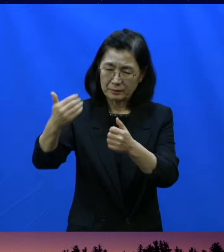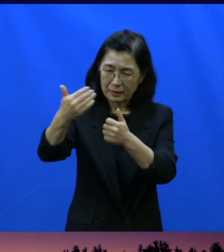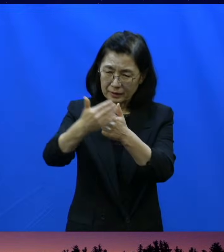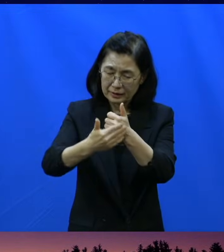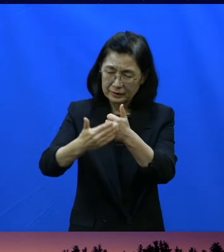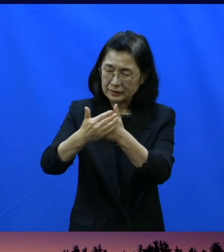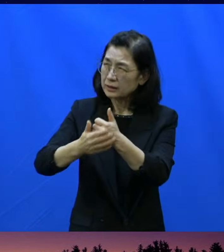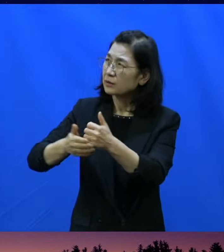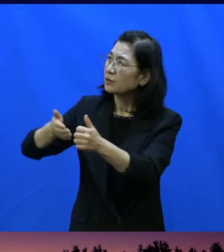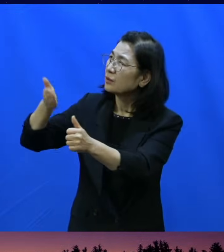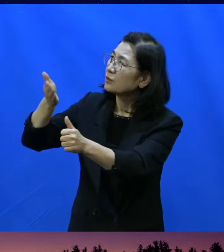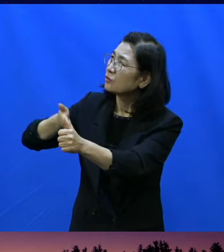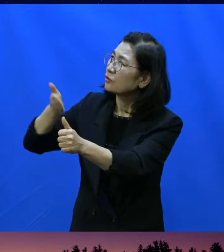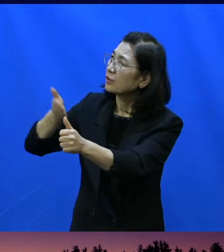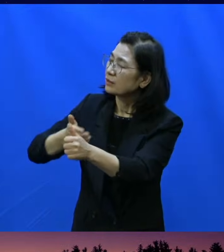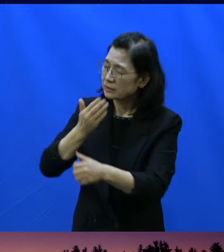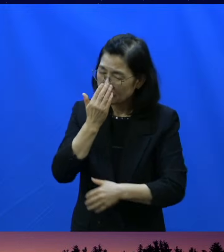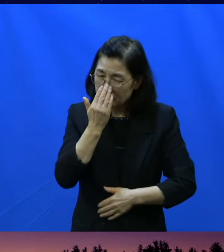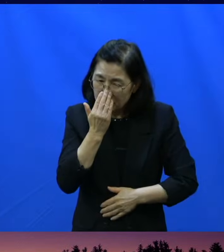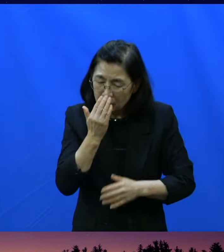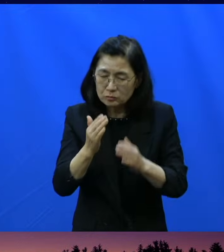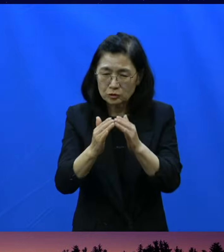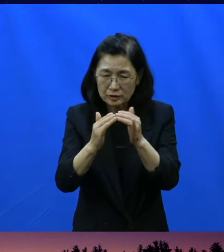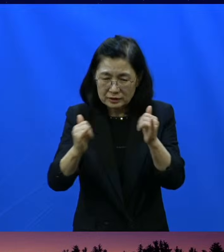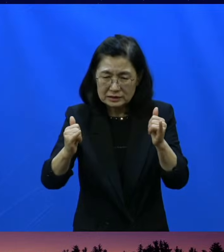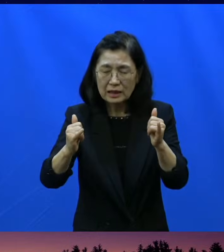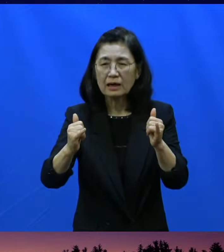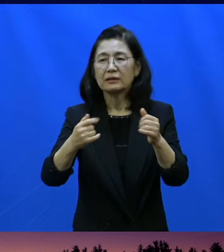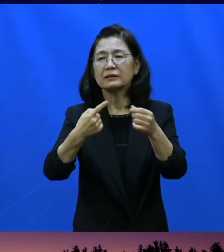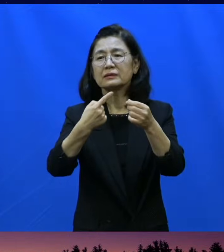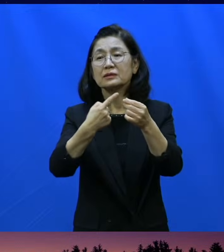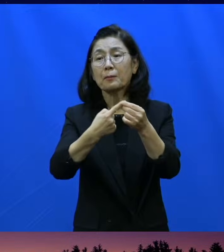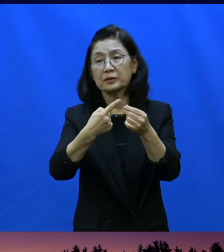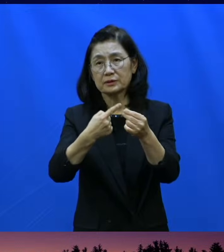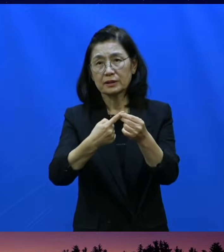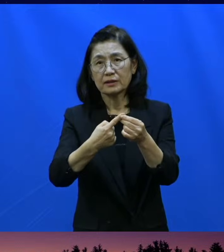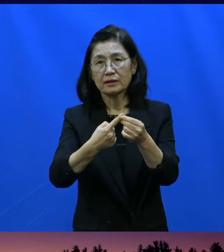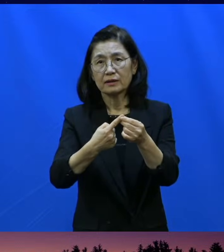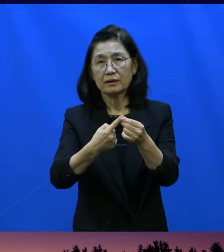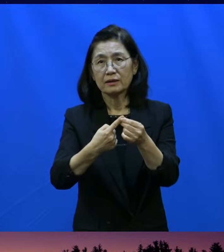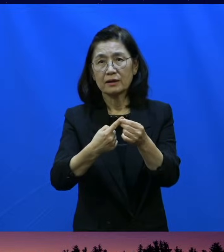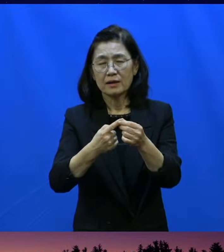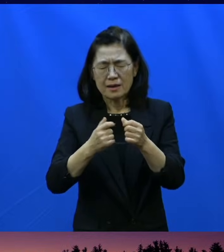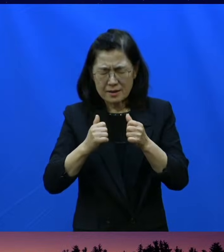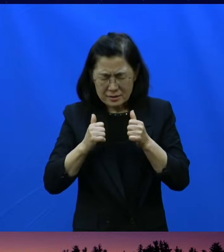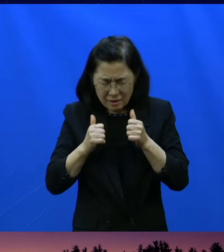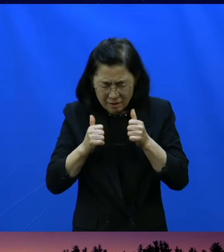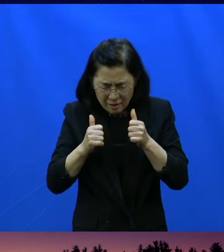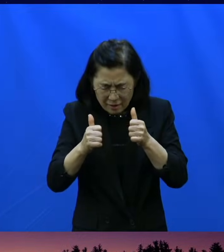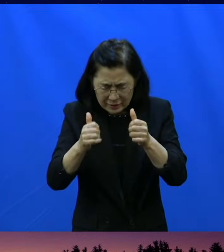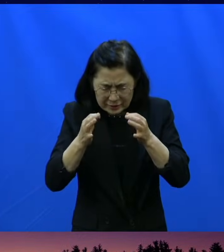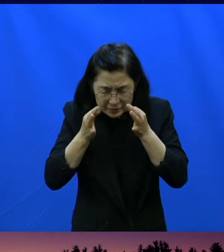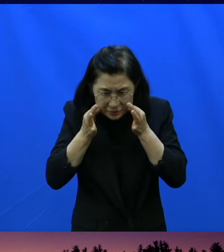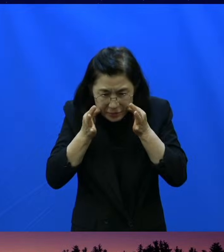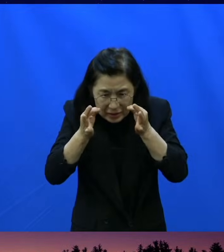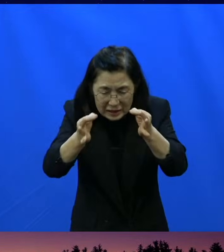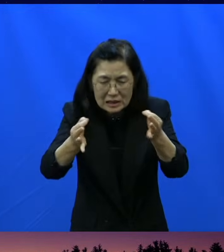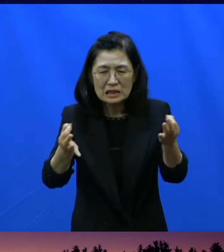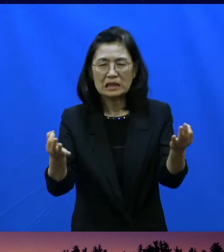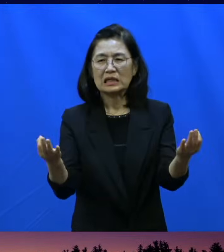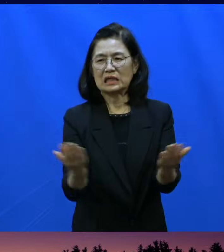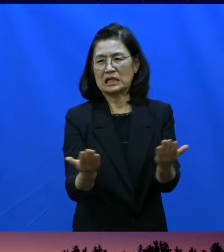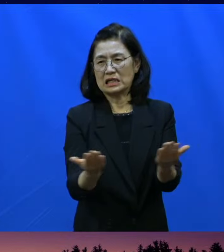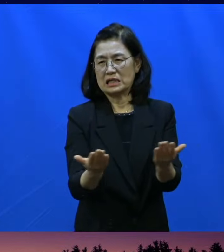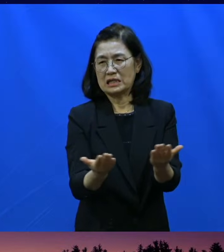겸손한 자의 태도에서 첫 번째가 뭐냐면, 열심히 일을 하되 기도를